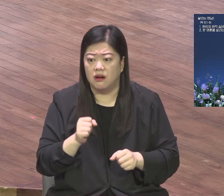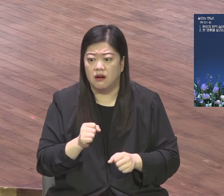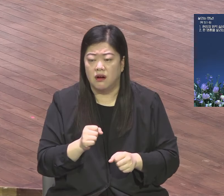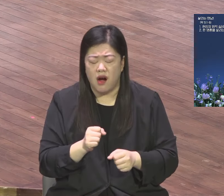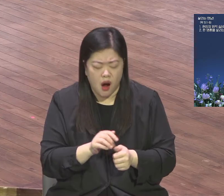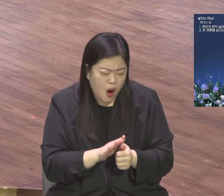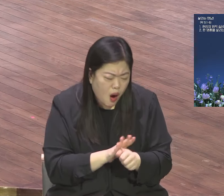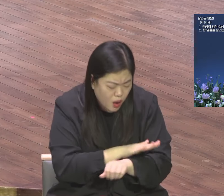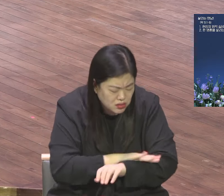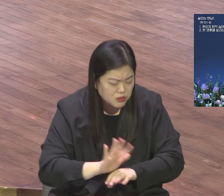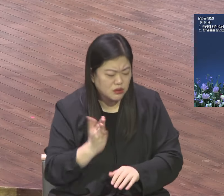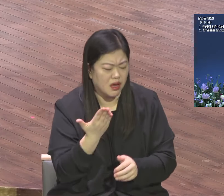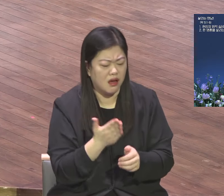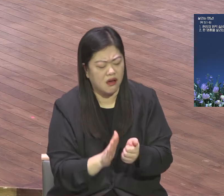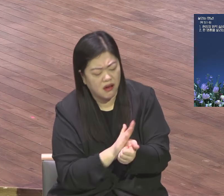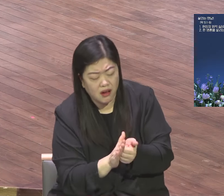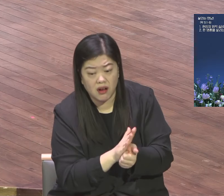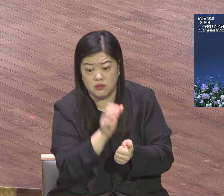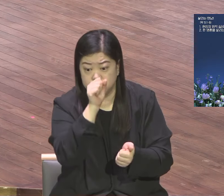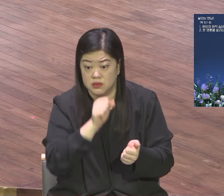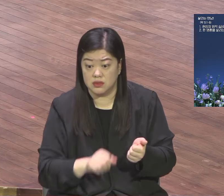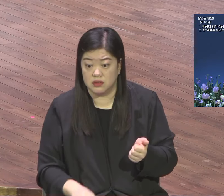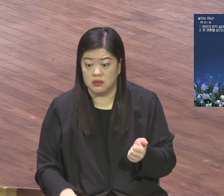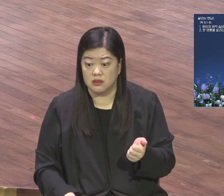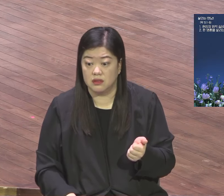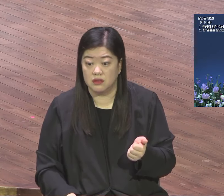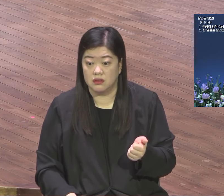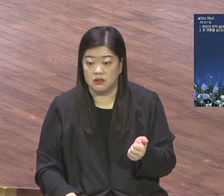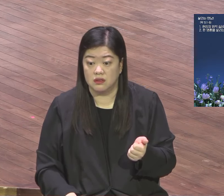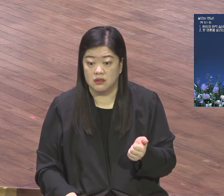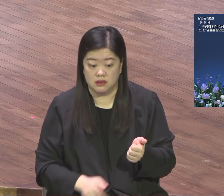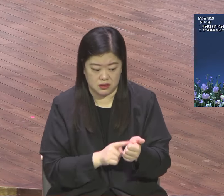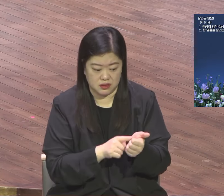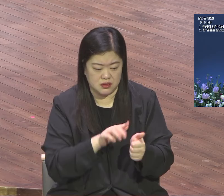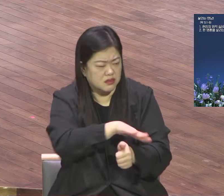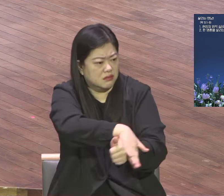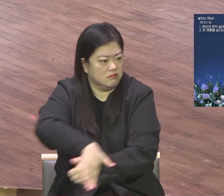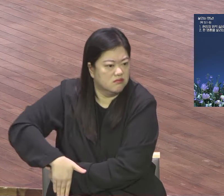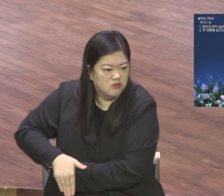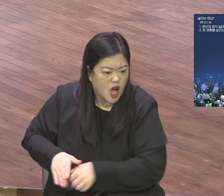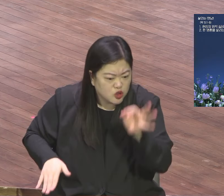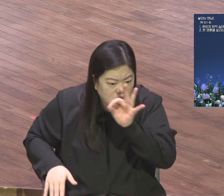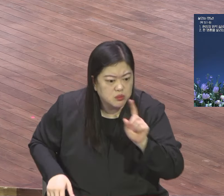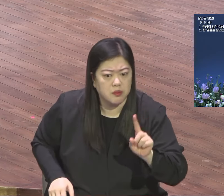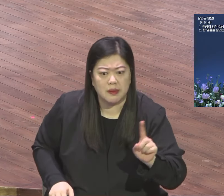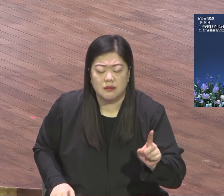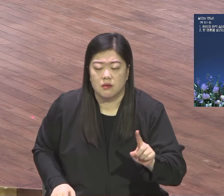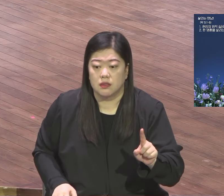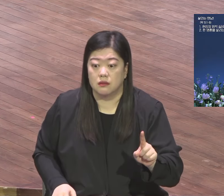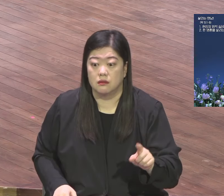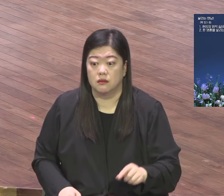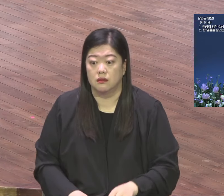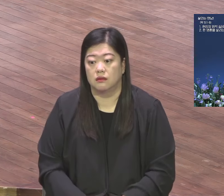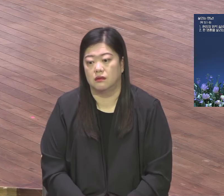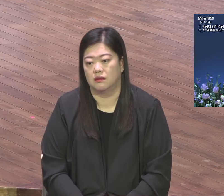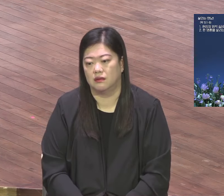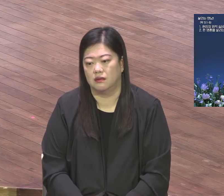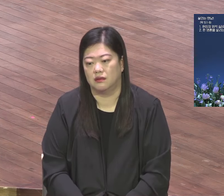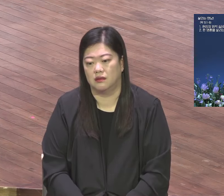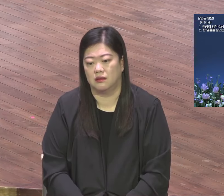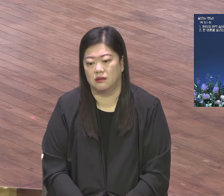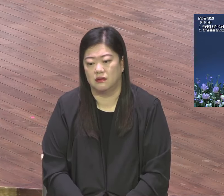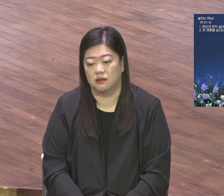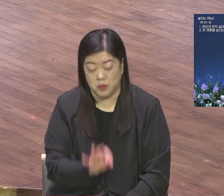것은 구원을 받을 수 있는 기회를 이들은 발로 차버렸어. 왜냐? 창세기 3장,